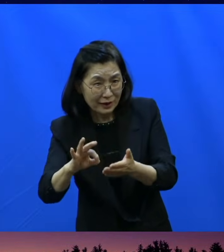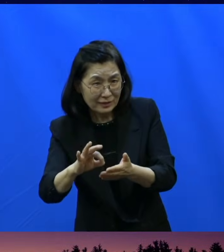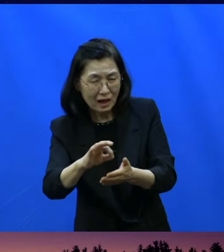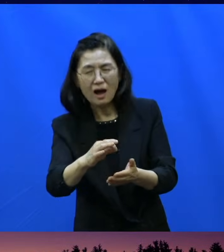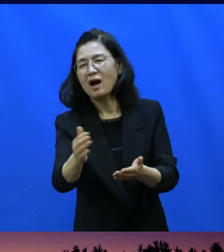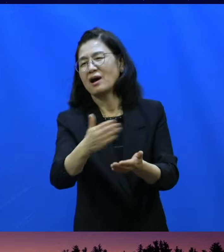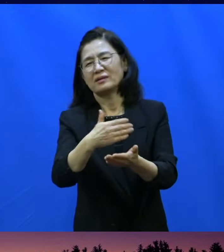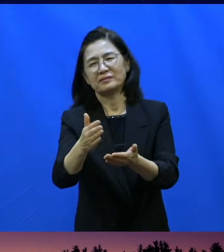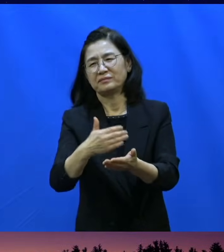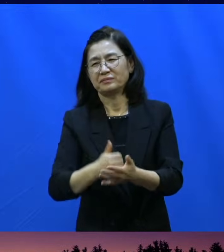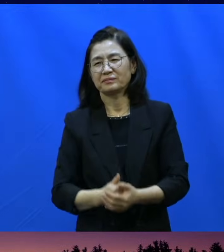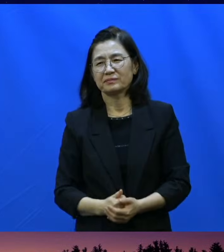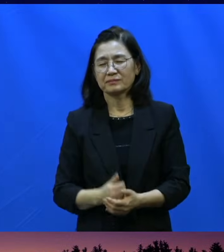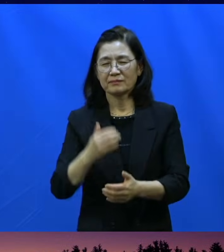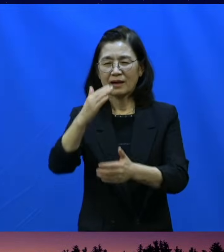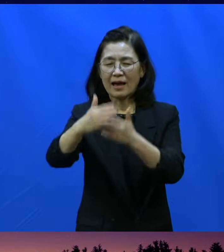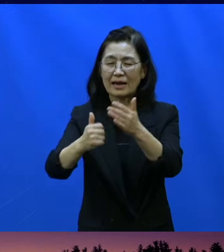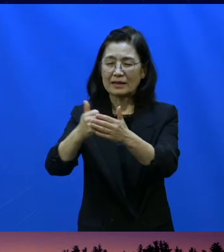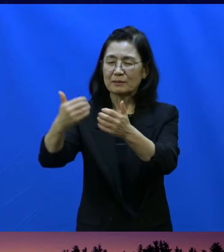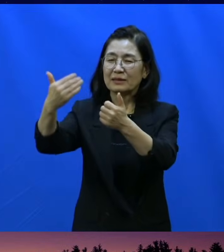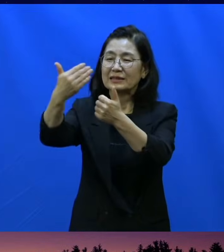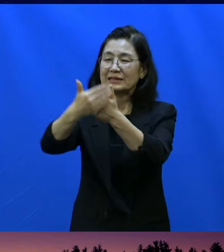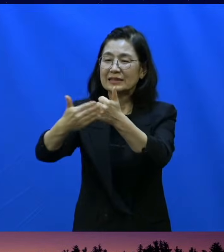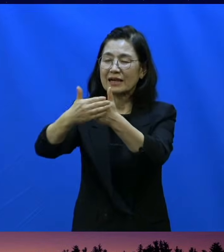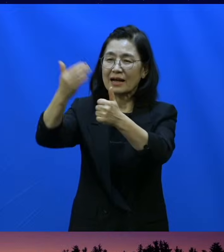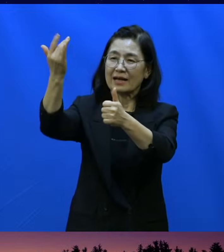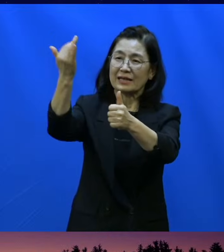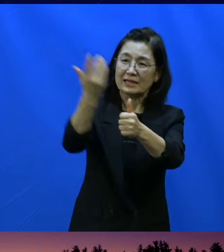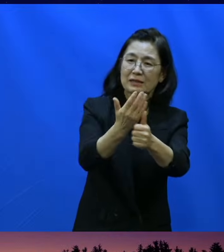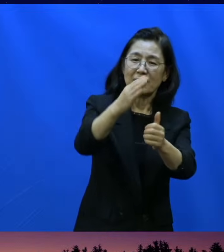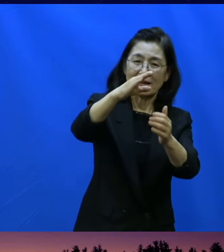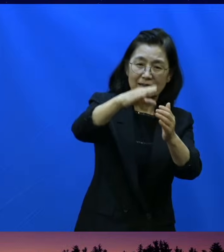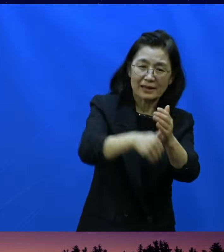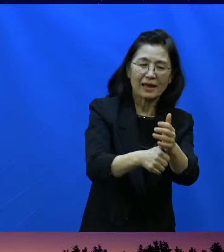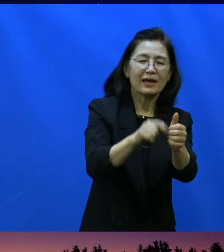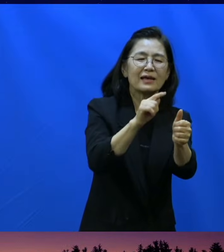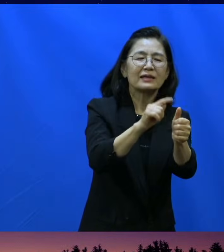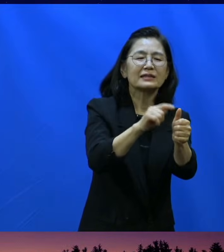하나님의 은혜가 임하니까 그게 쓰임 받은 거지.